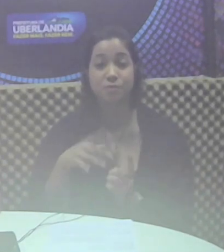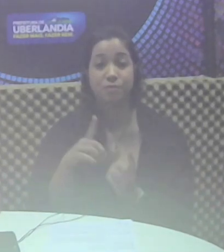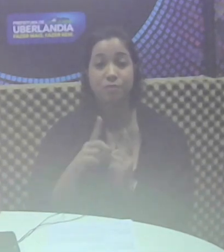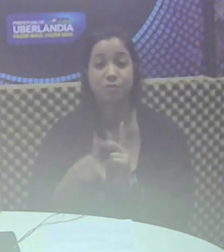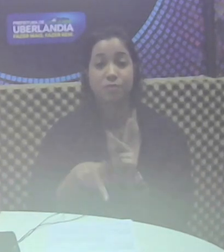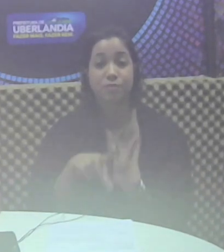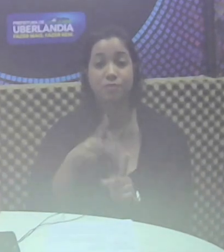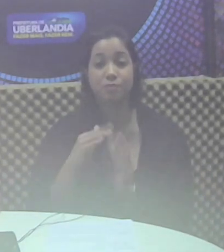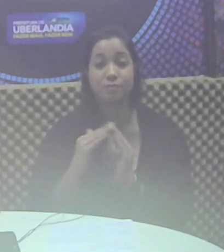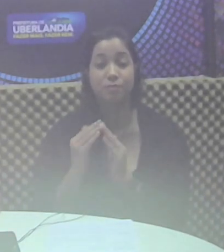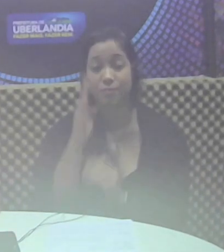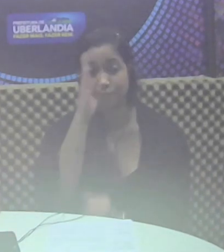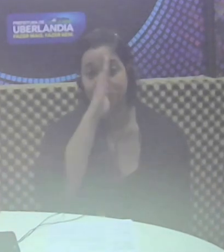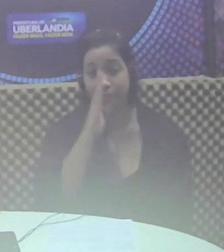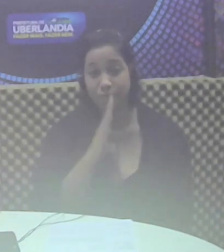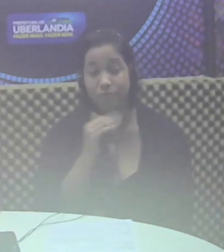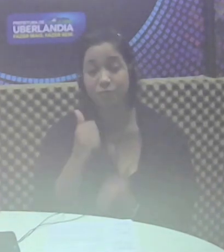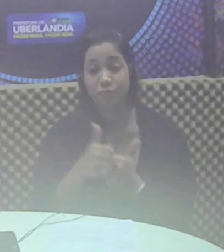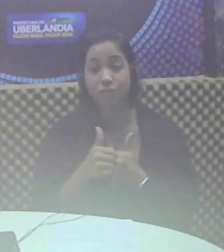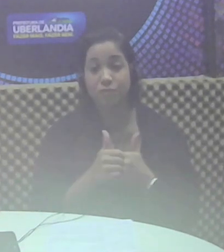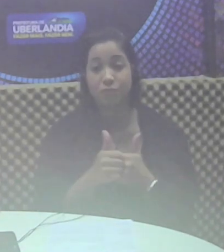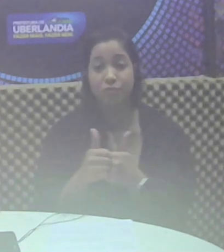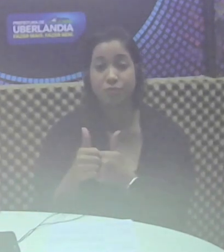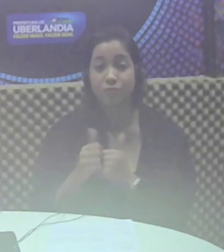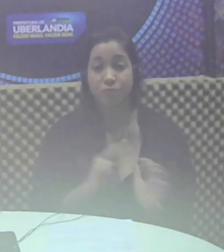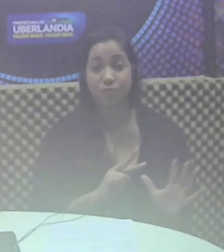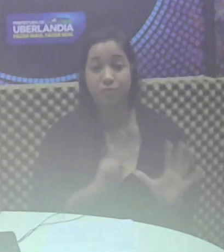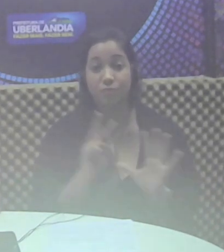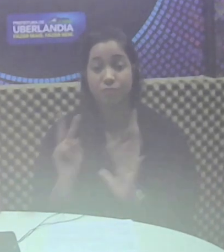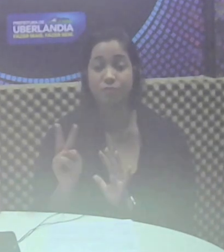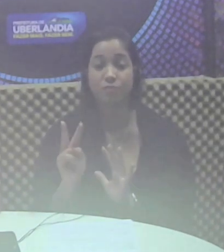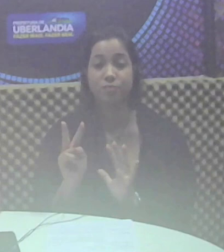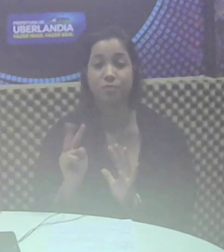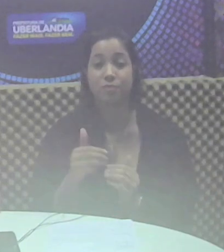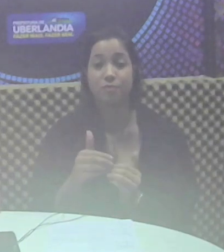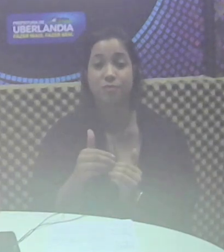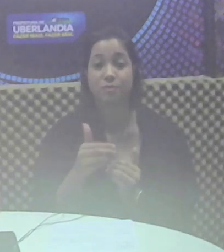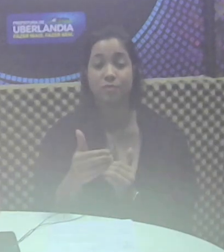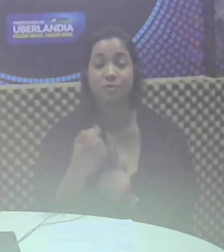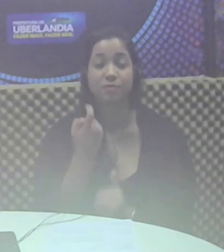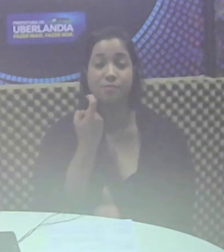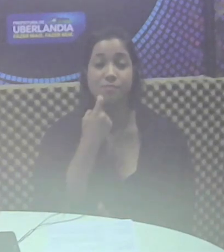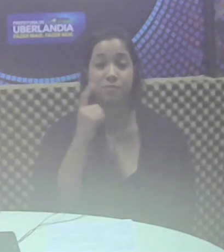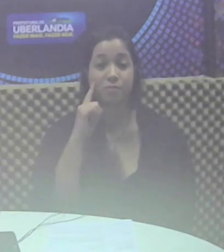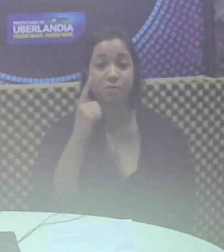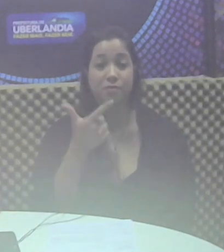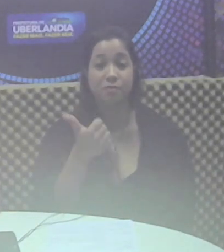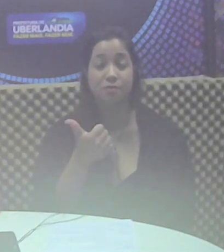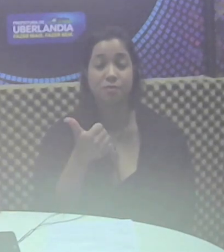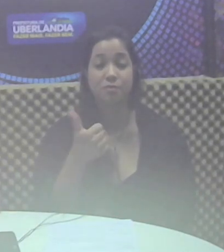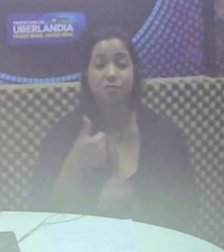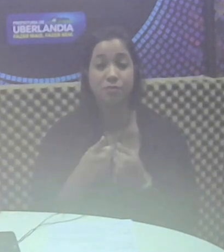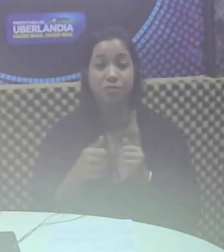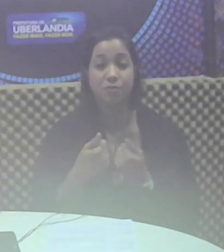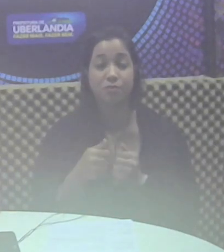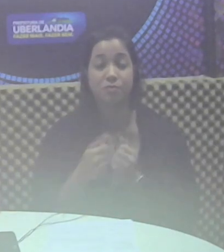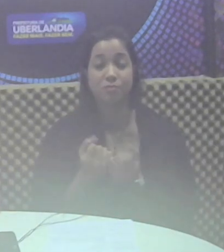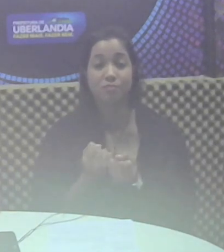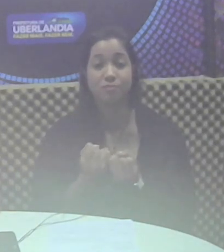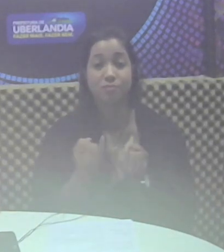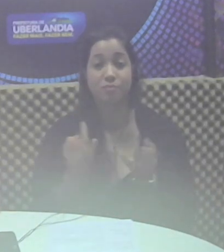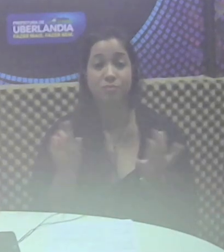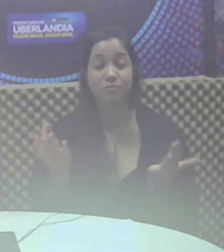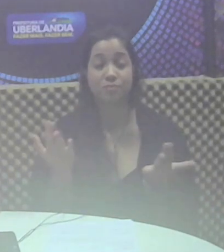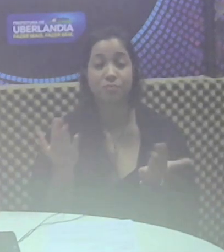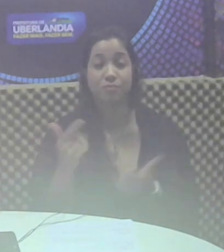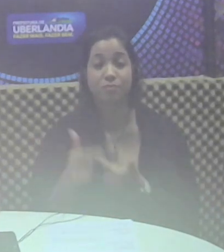população do bairro Brasil e adjacências nesta semana. Até a próxima sexta-feira, dia 21, o veículo leva diversos serviços